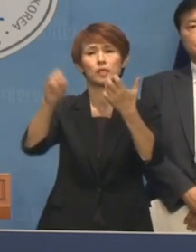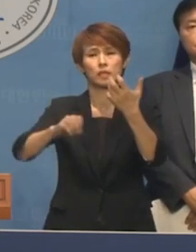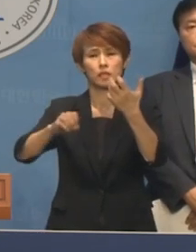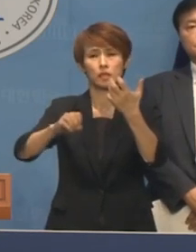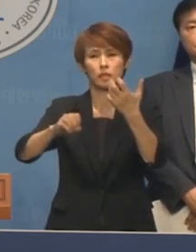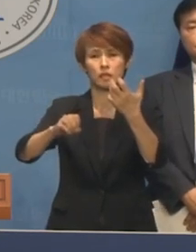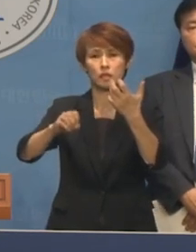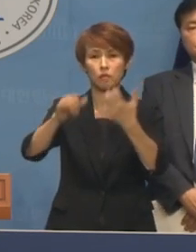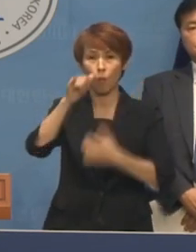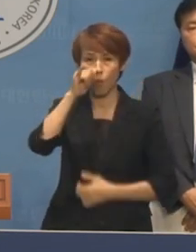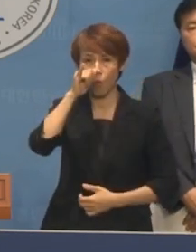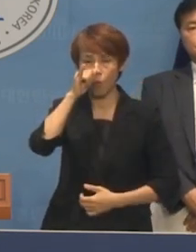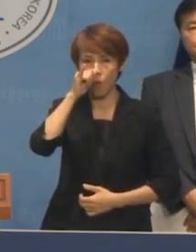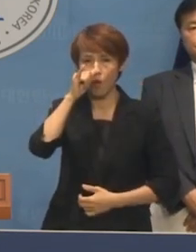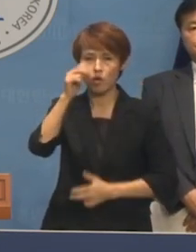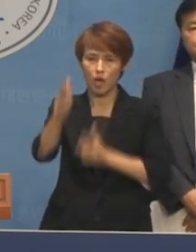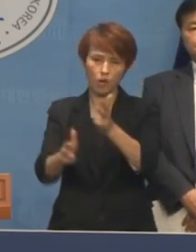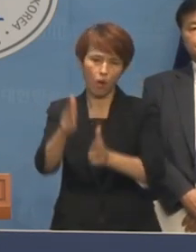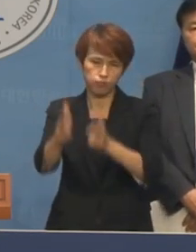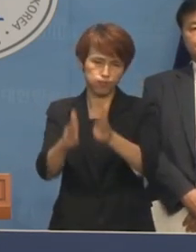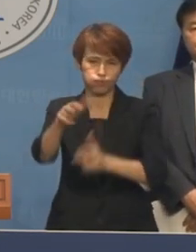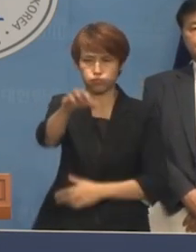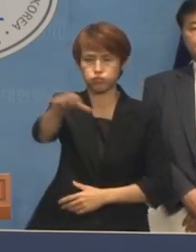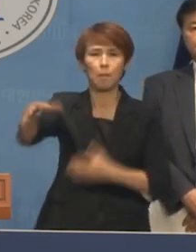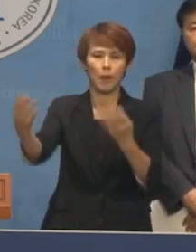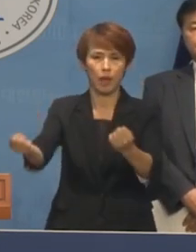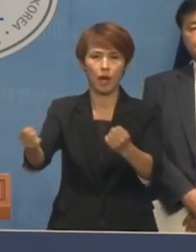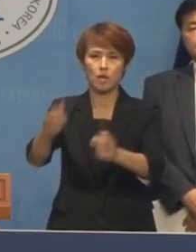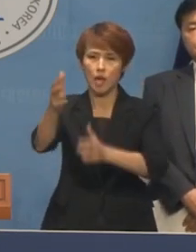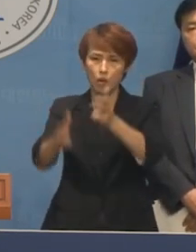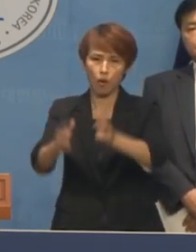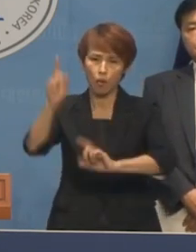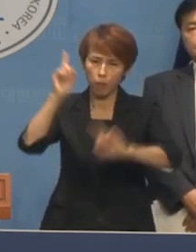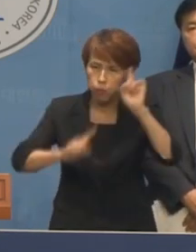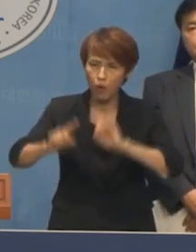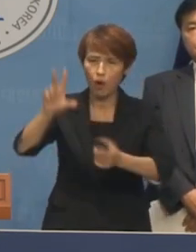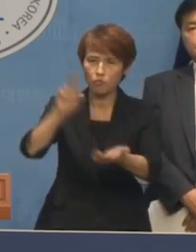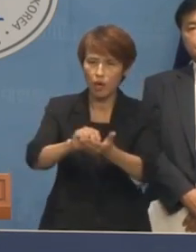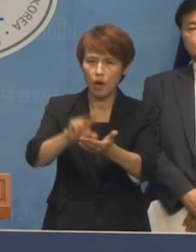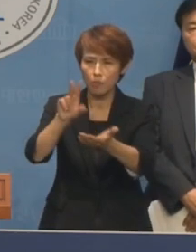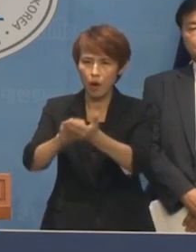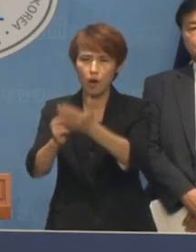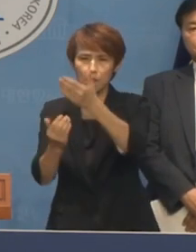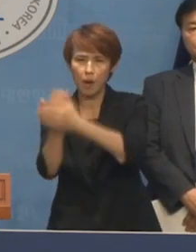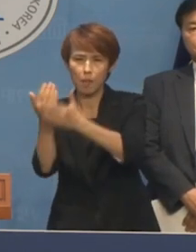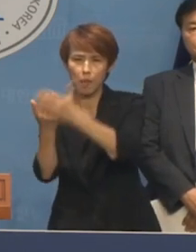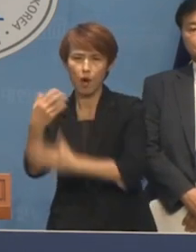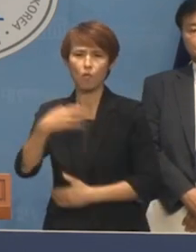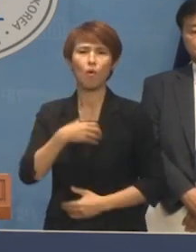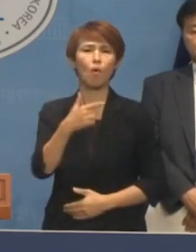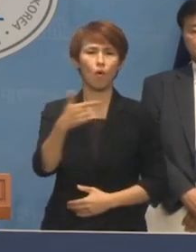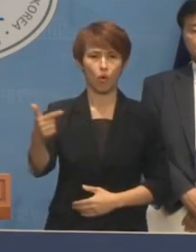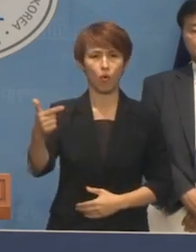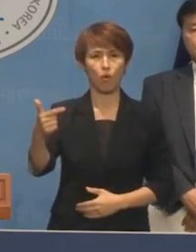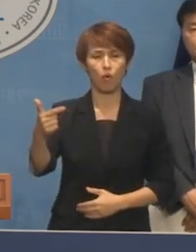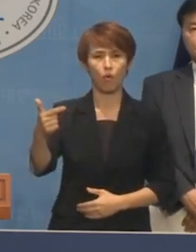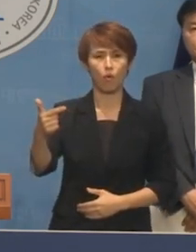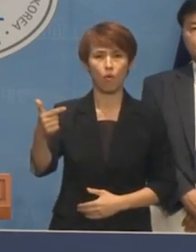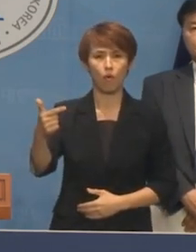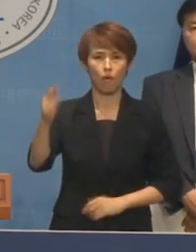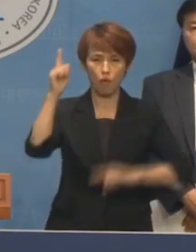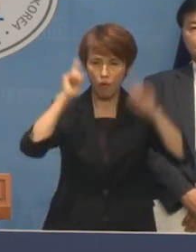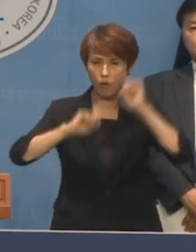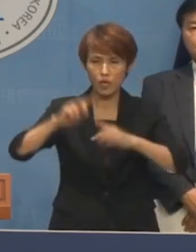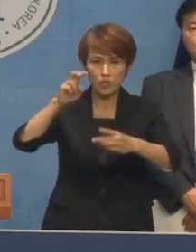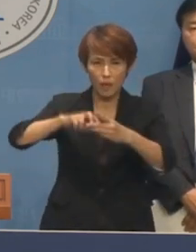차지할 정도로 산업 현장이 많아 산업재해 및 대형 사고 발생 우려가 커서 외상센터